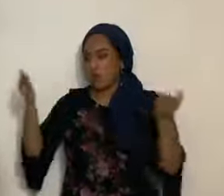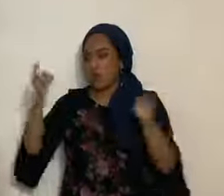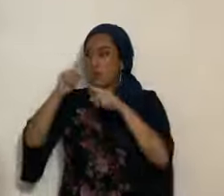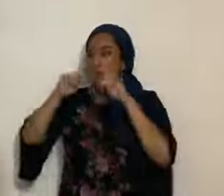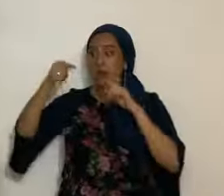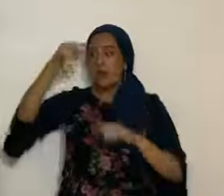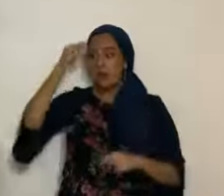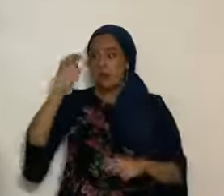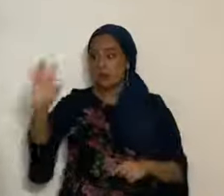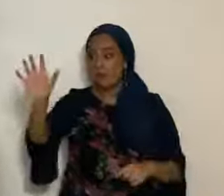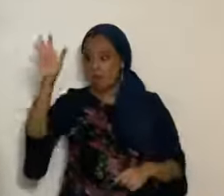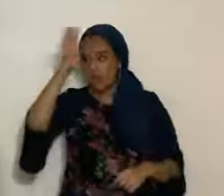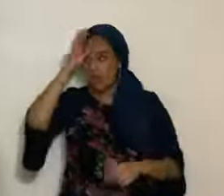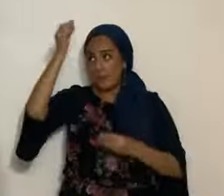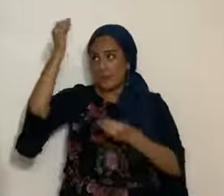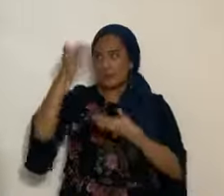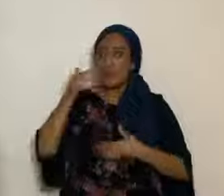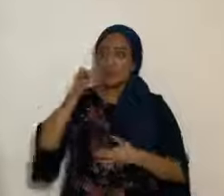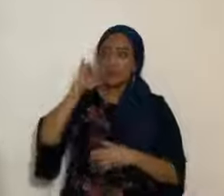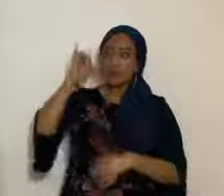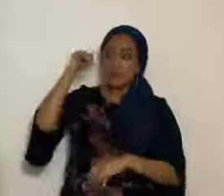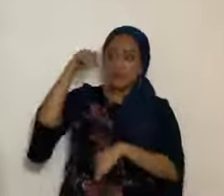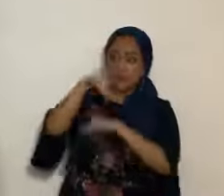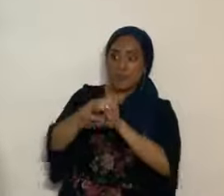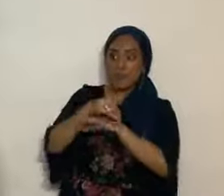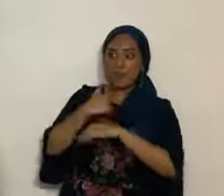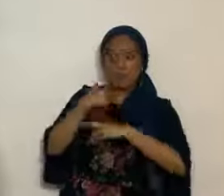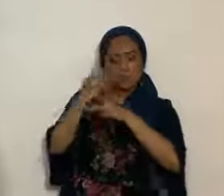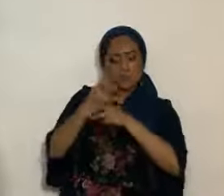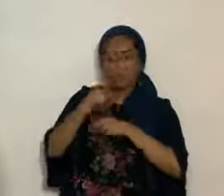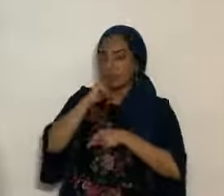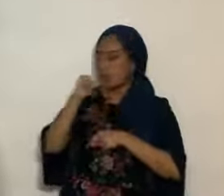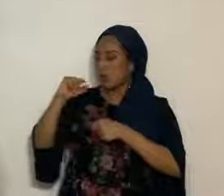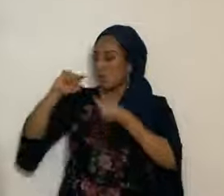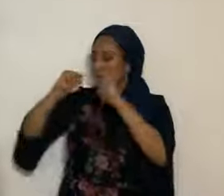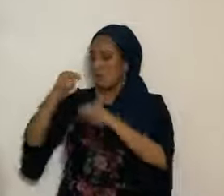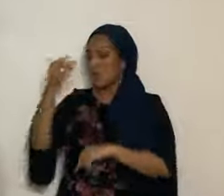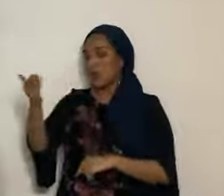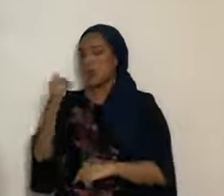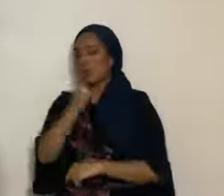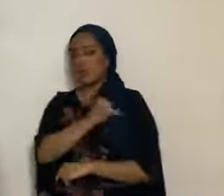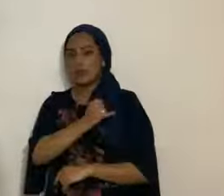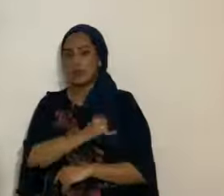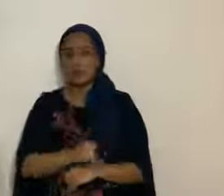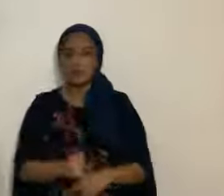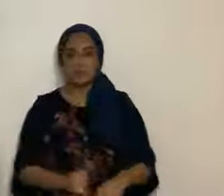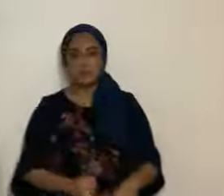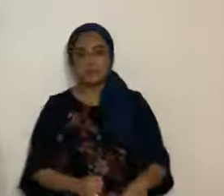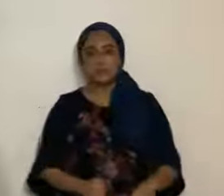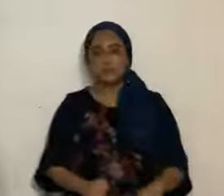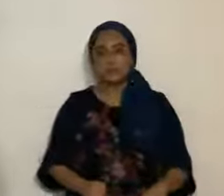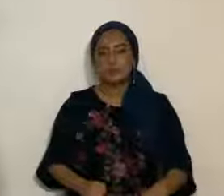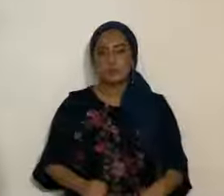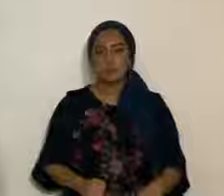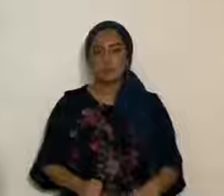de tu padre me habló anoche diciendo: guárdate, que no hables a Jacob descomedidamente. Y ya que